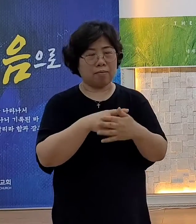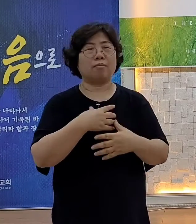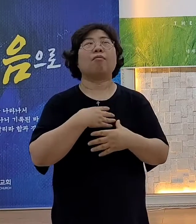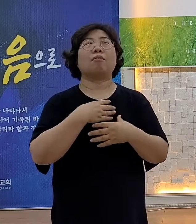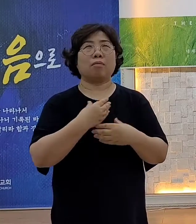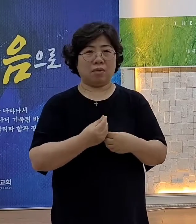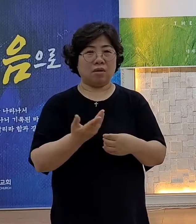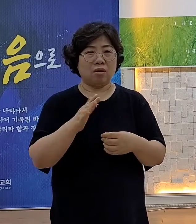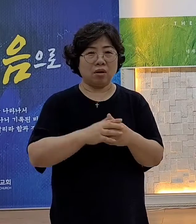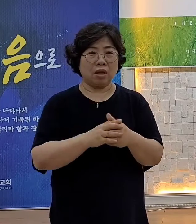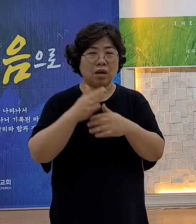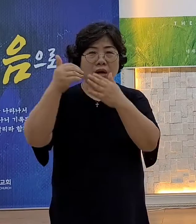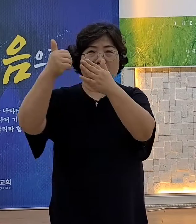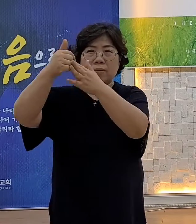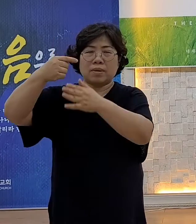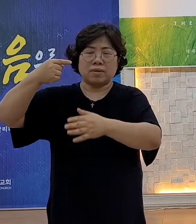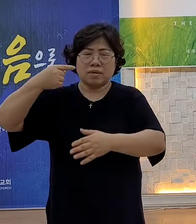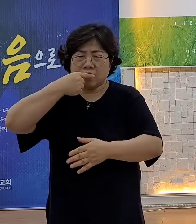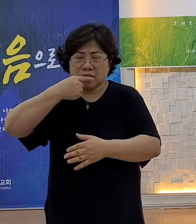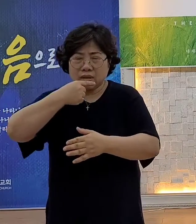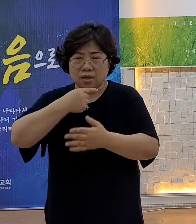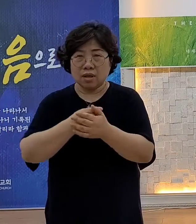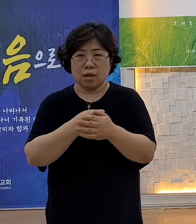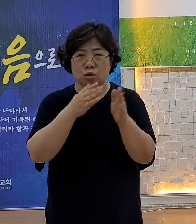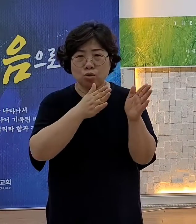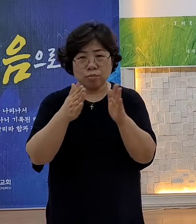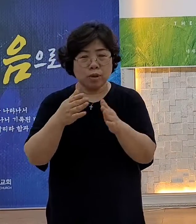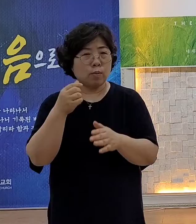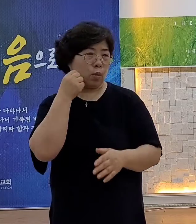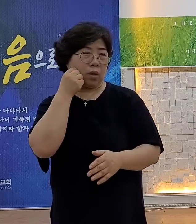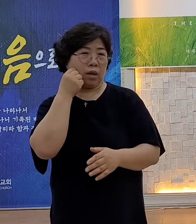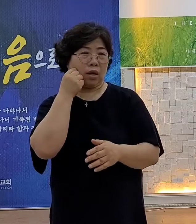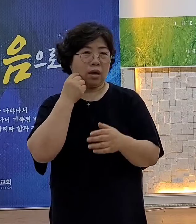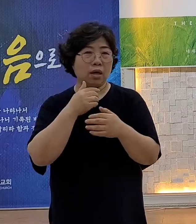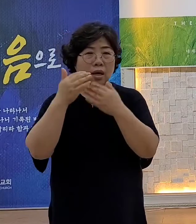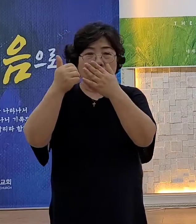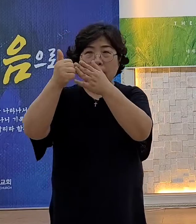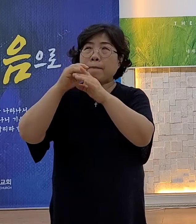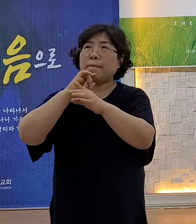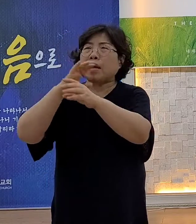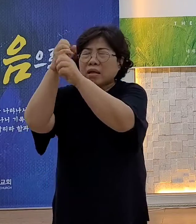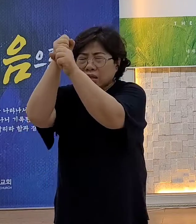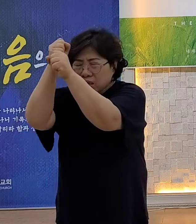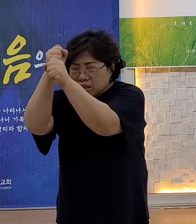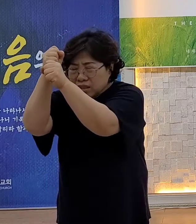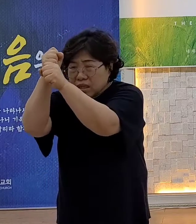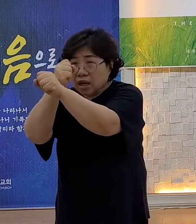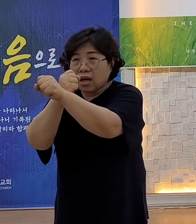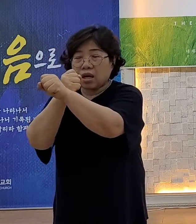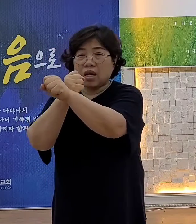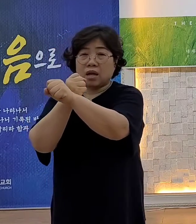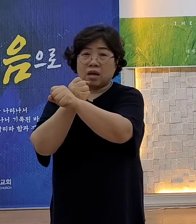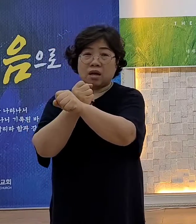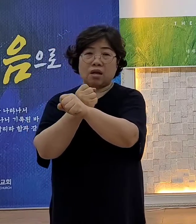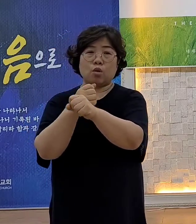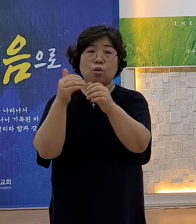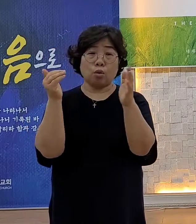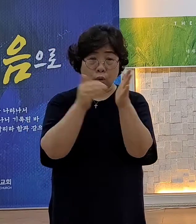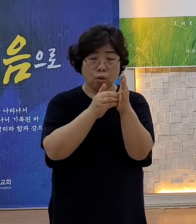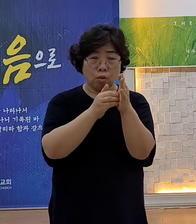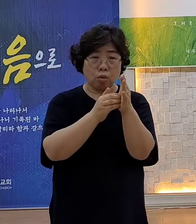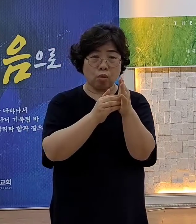했다고? 우리를 철저하게 낮추시고 하나님 의지하게 하면서 하나님께서 우리의